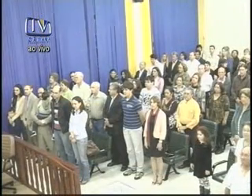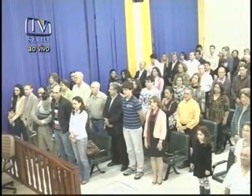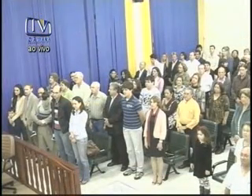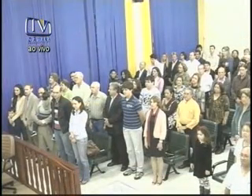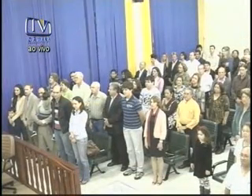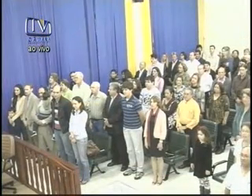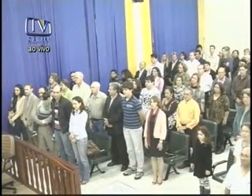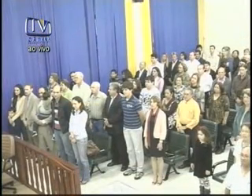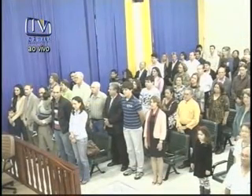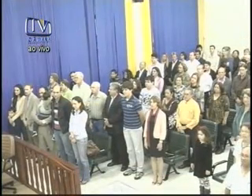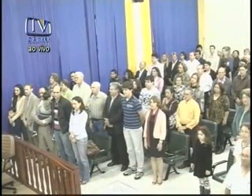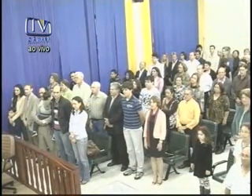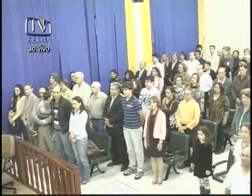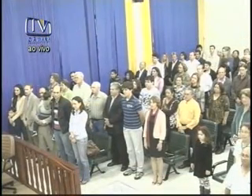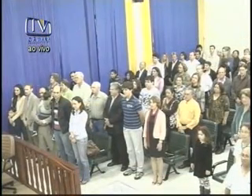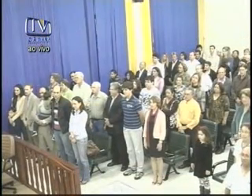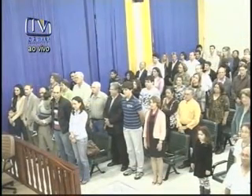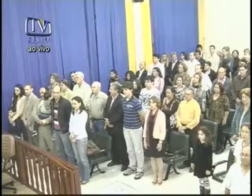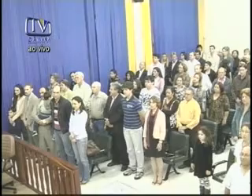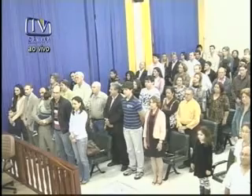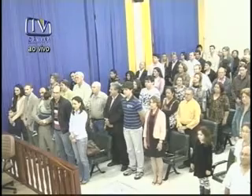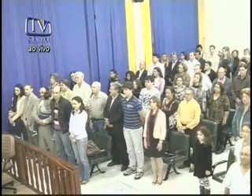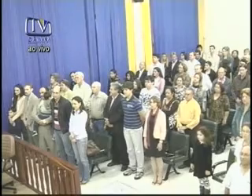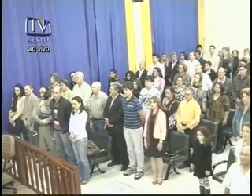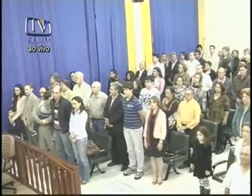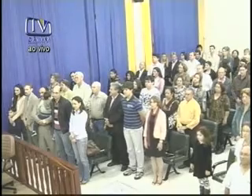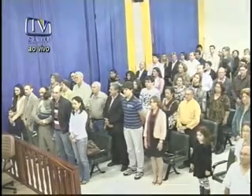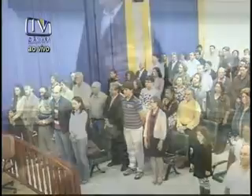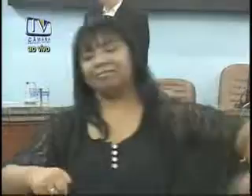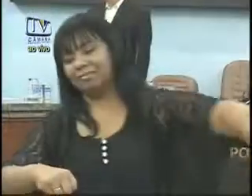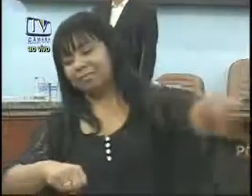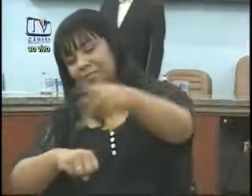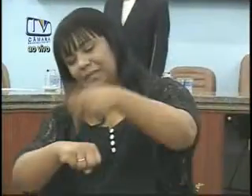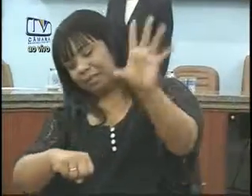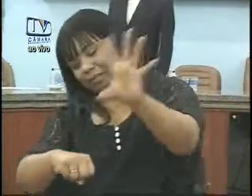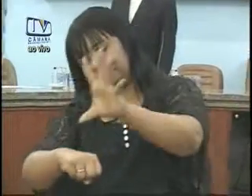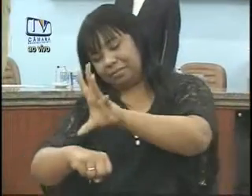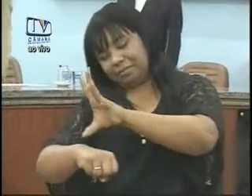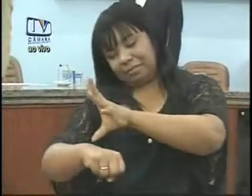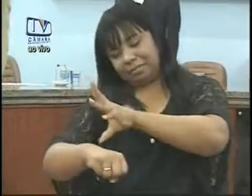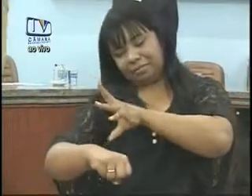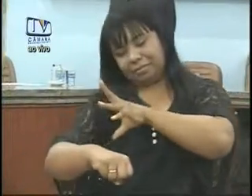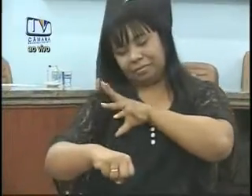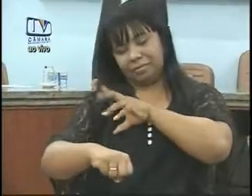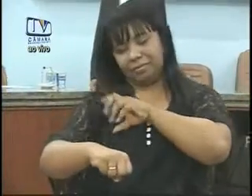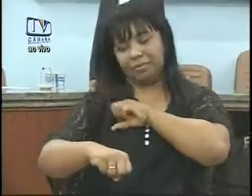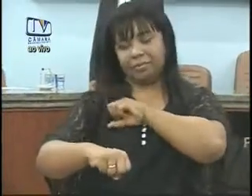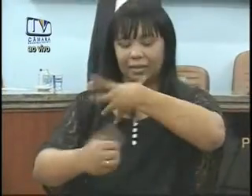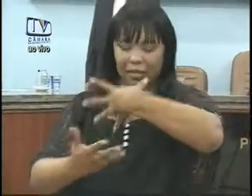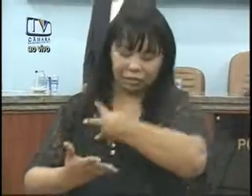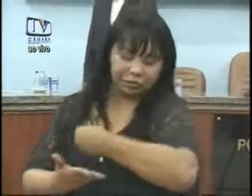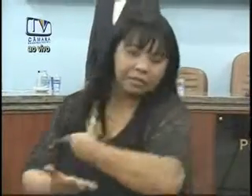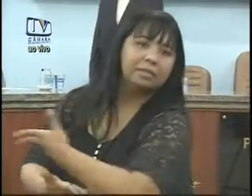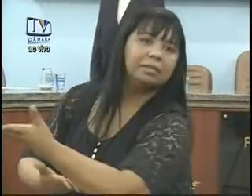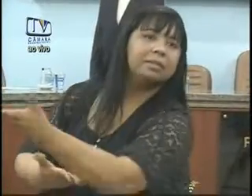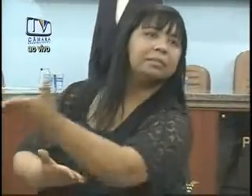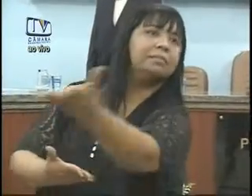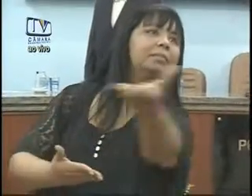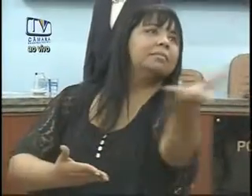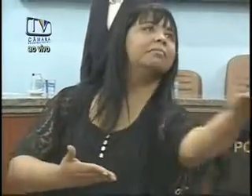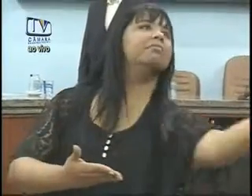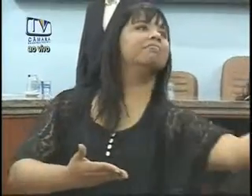adorada, entre outras mil, és tu Brasil, ó pátria amada, dos